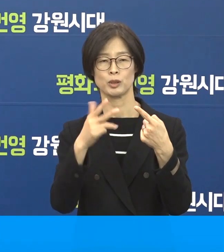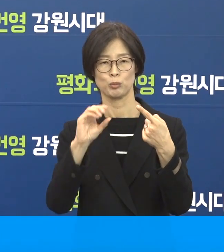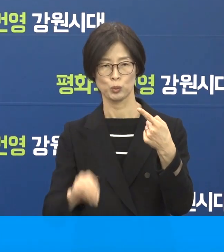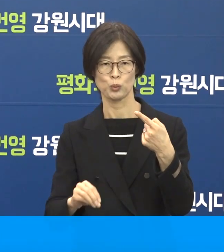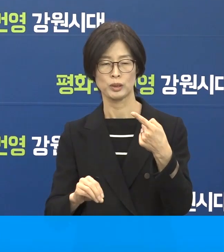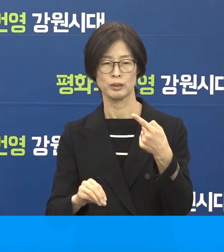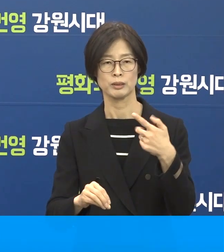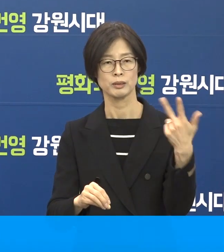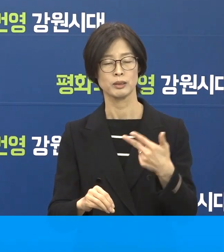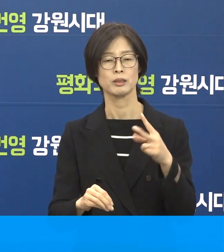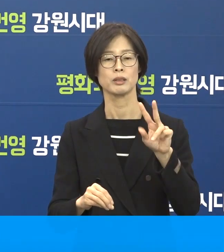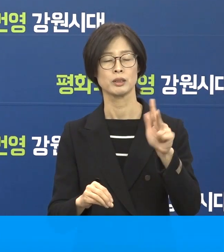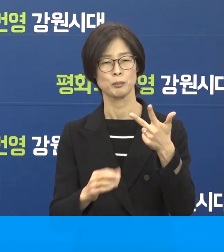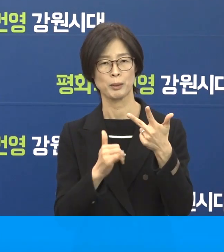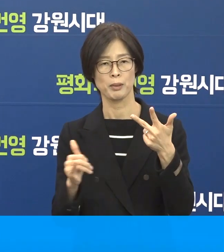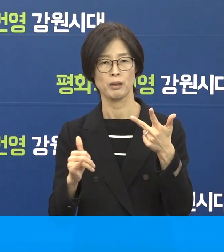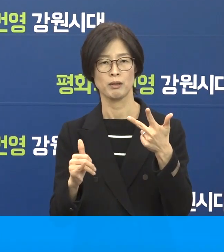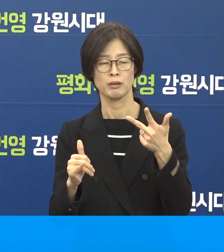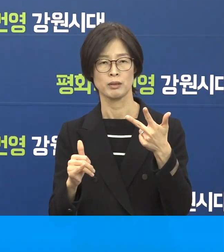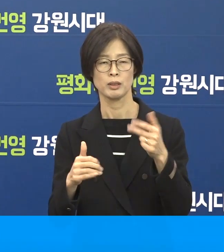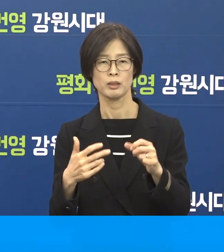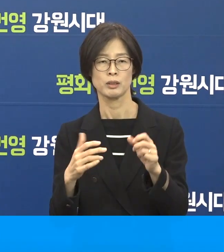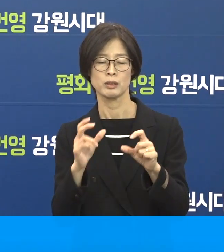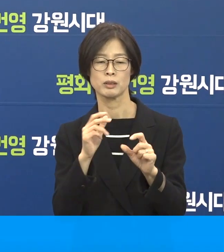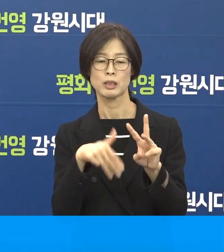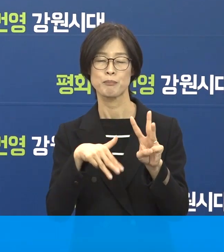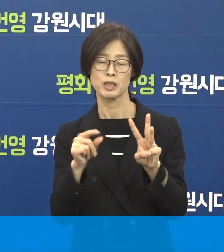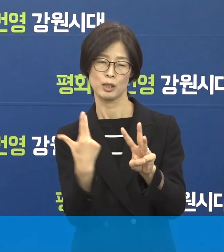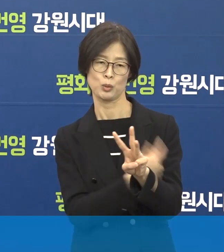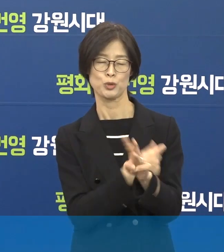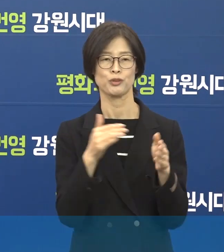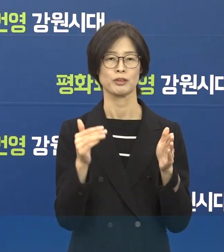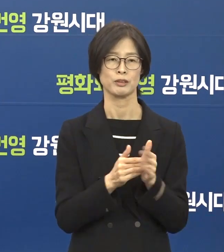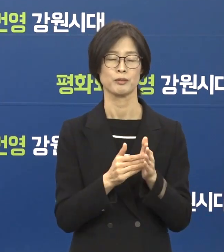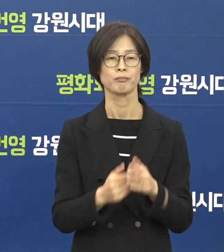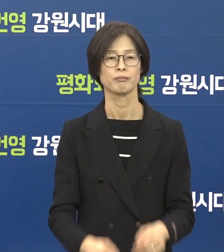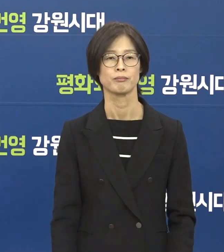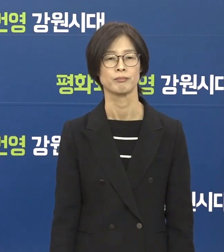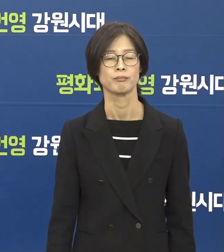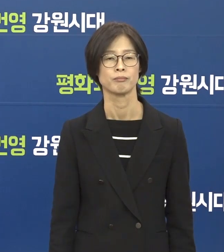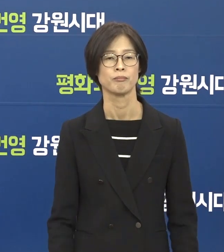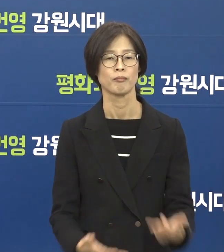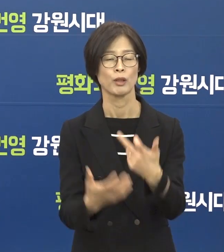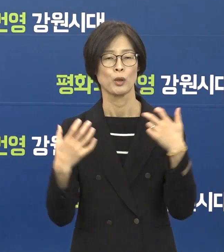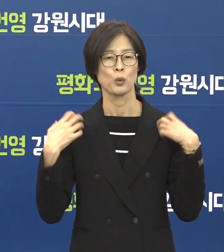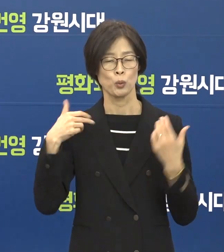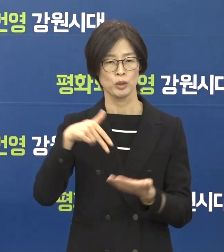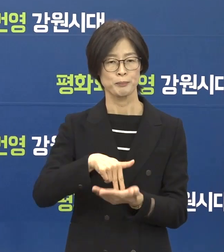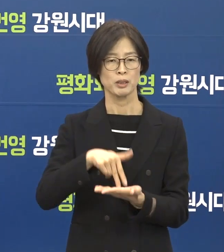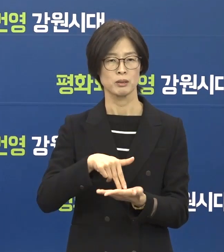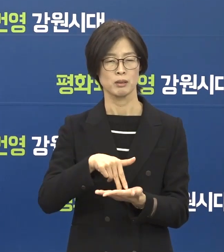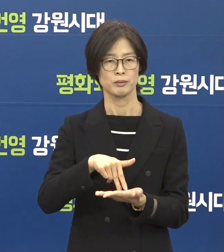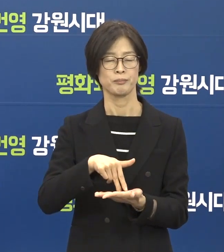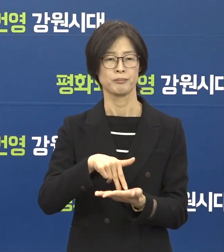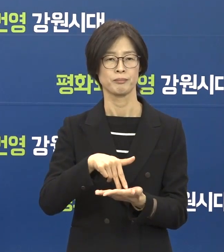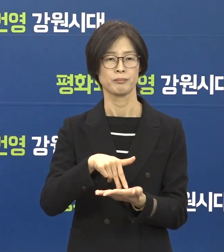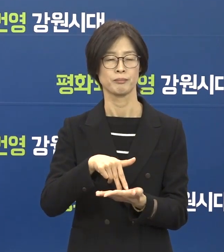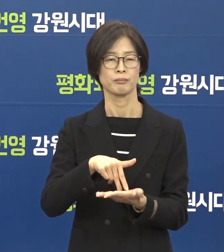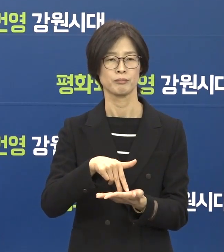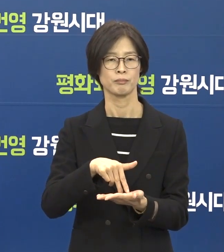81.7%인 7,700여 명이 추가 접종을 완료하였습니다. 도에서는 방역 상황을